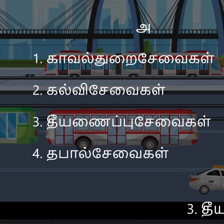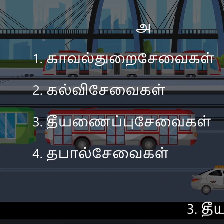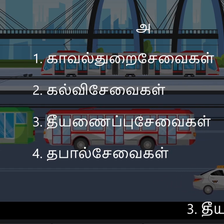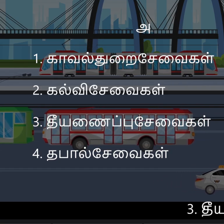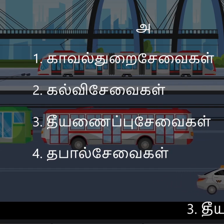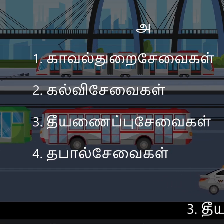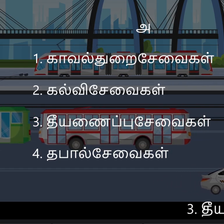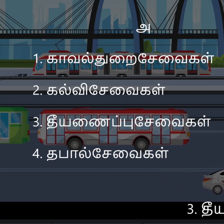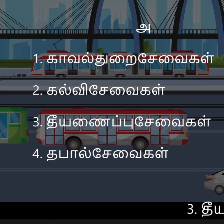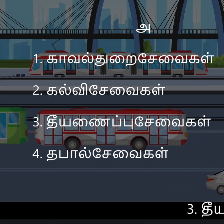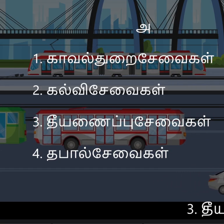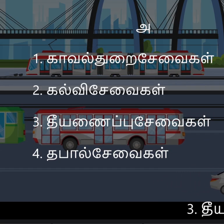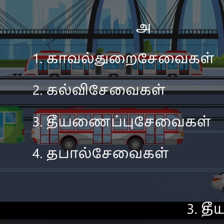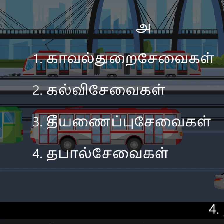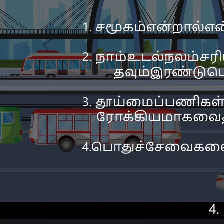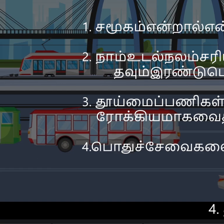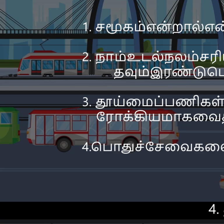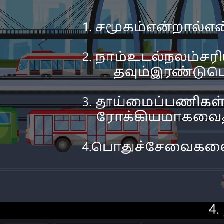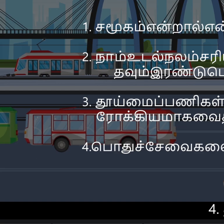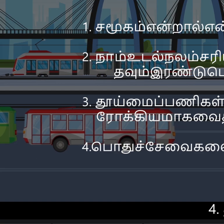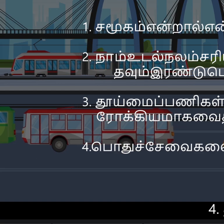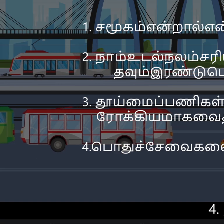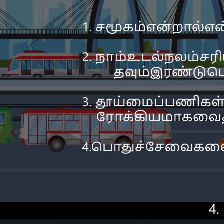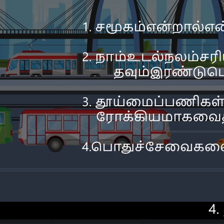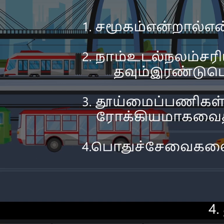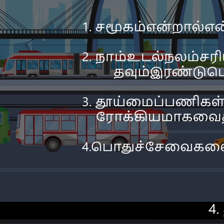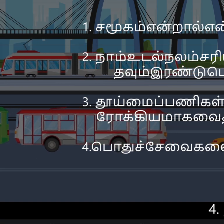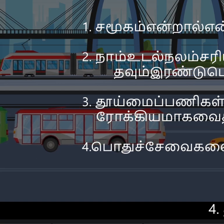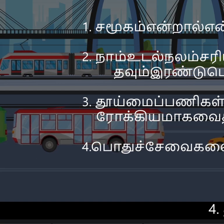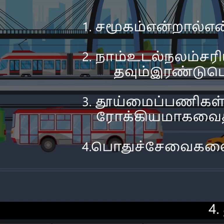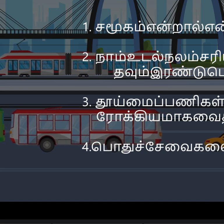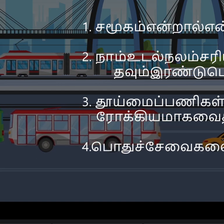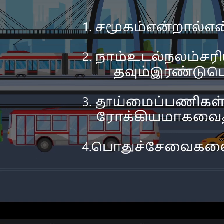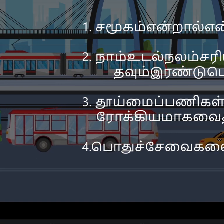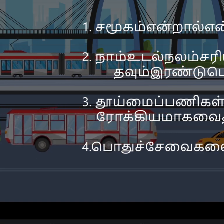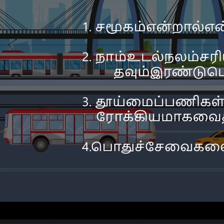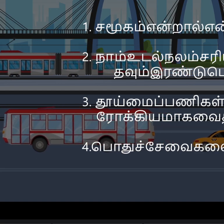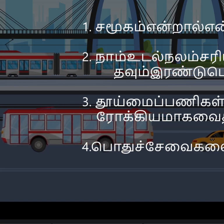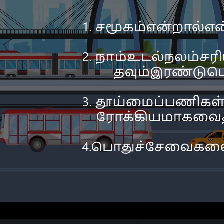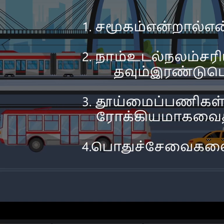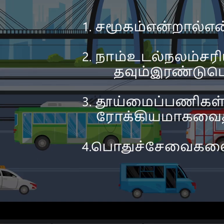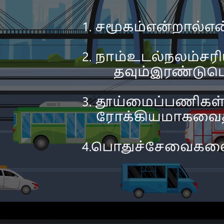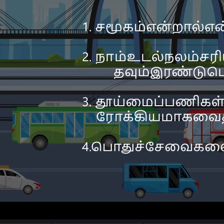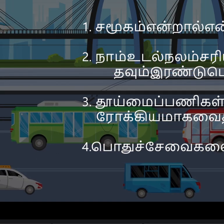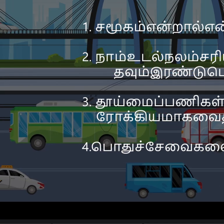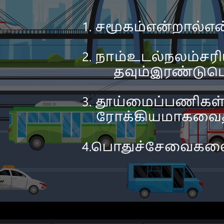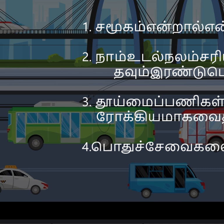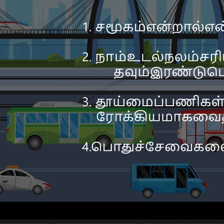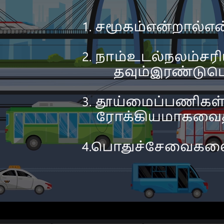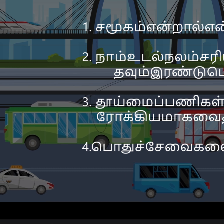3. தீயணைப்பு சேவைகள். 4. தபால் சேவைகள். ஆ.